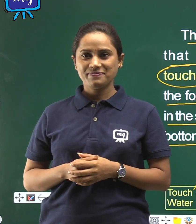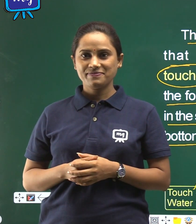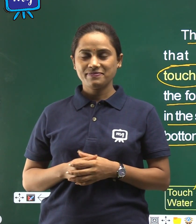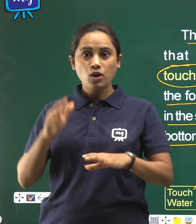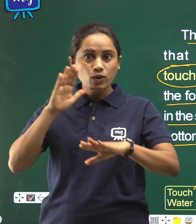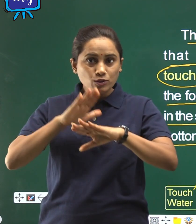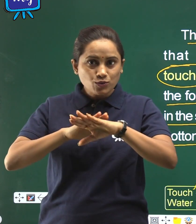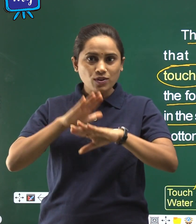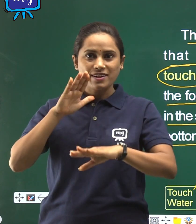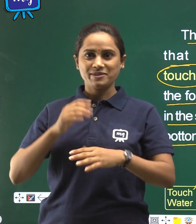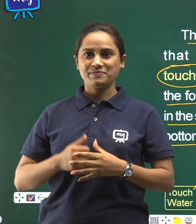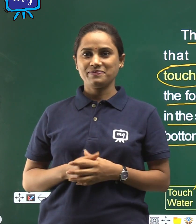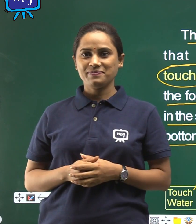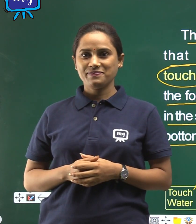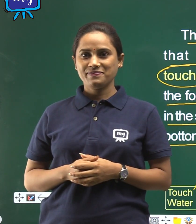छूना,